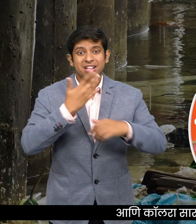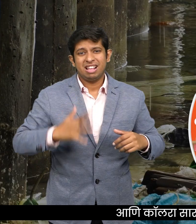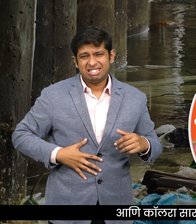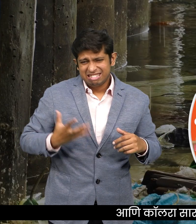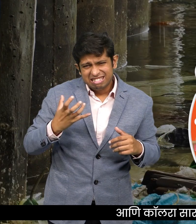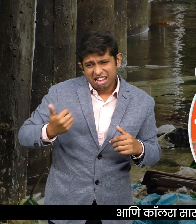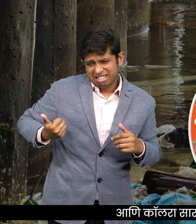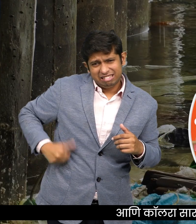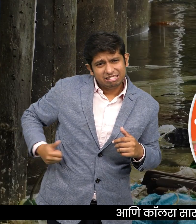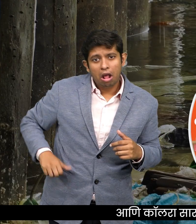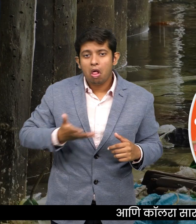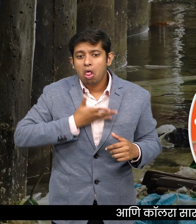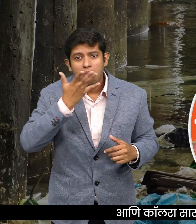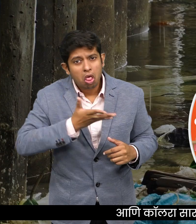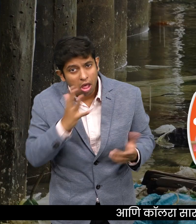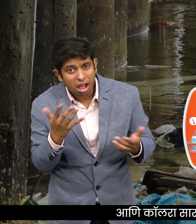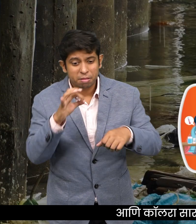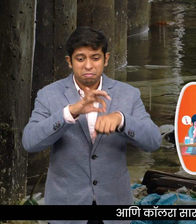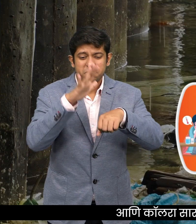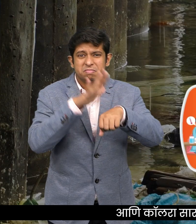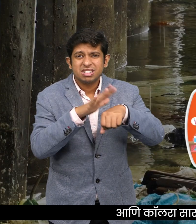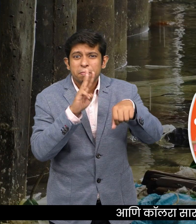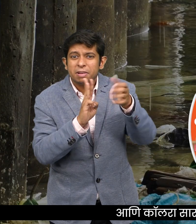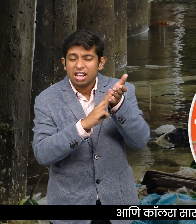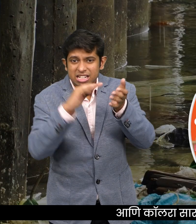कॉलरासारखे आजार निर्माण करते.